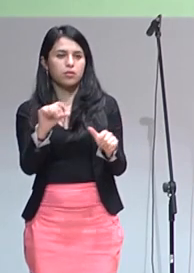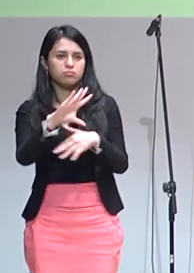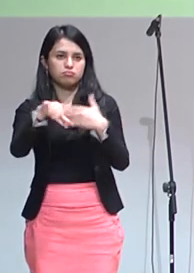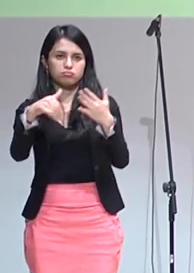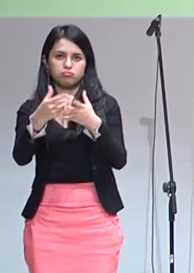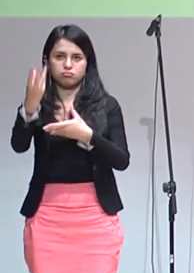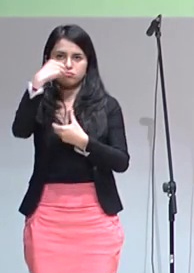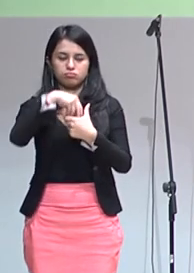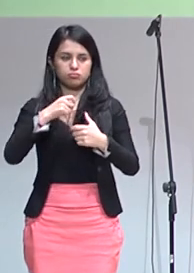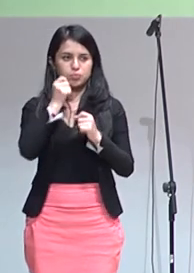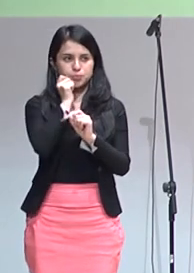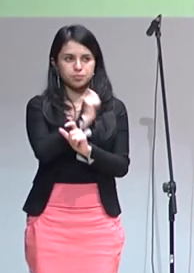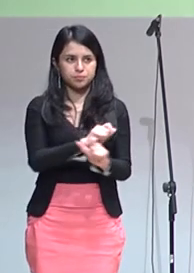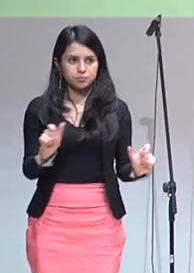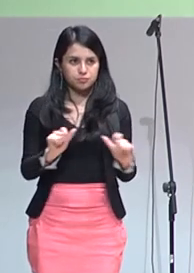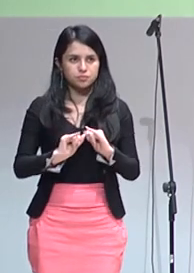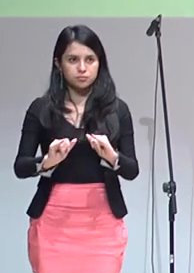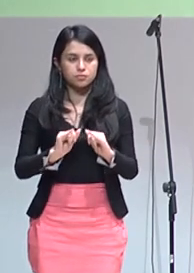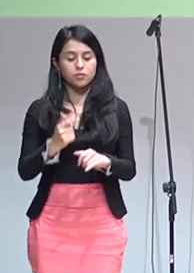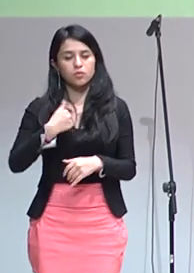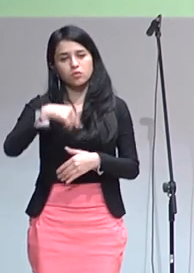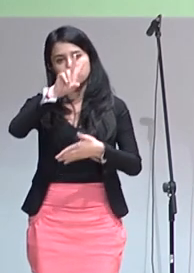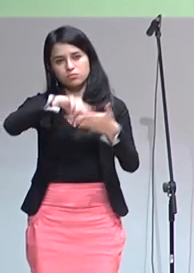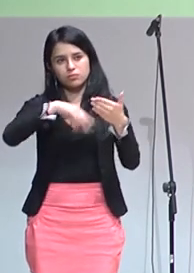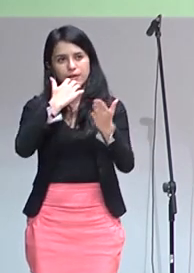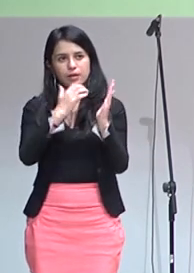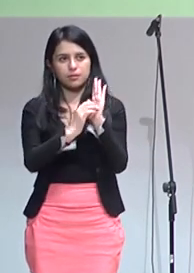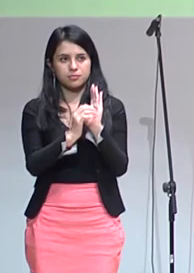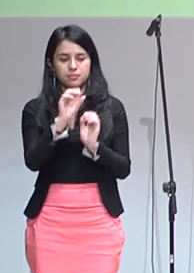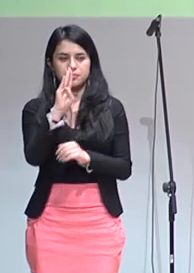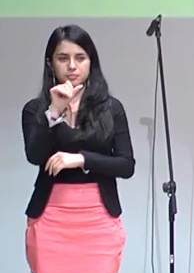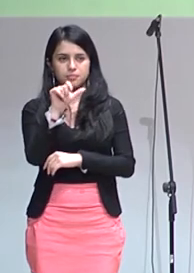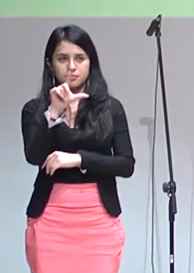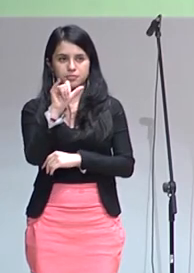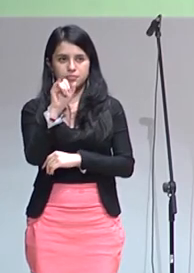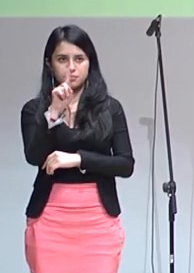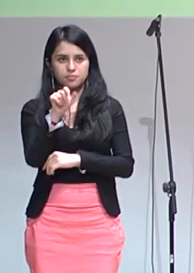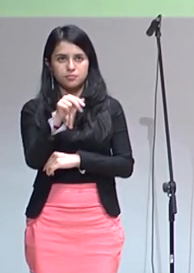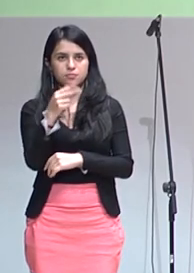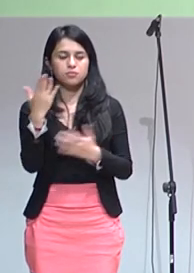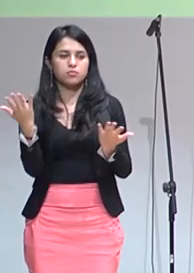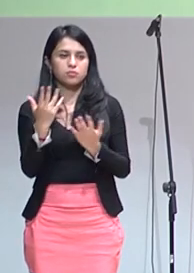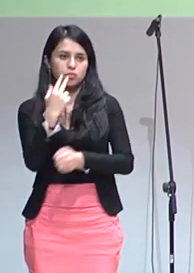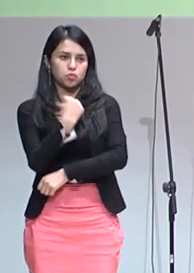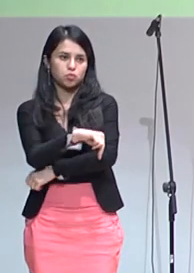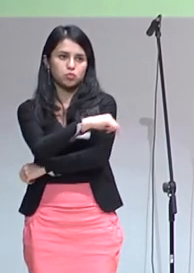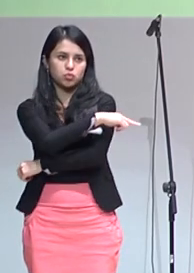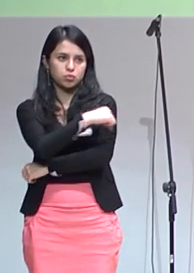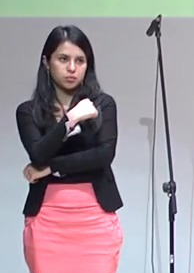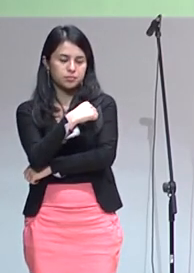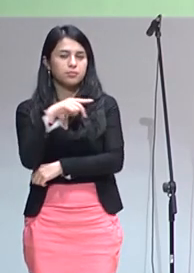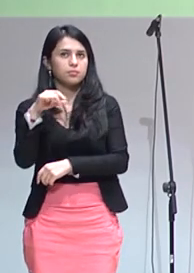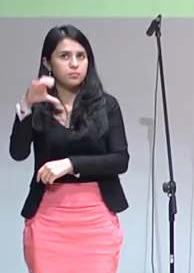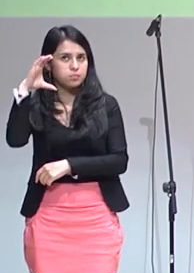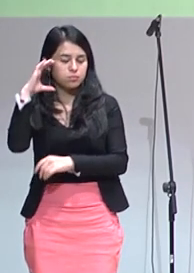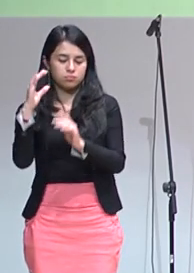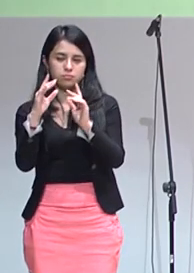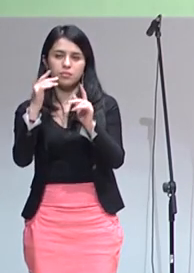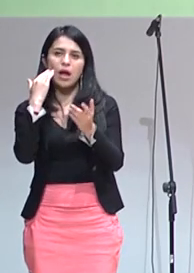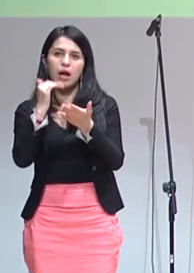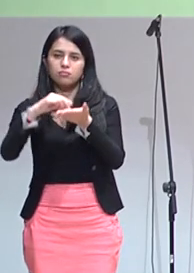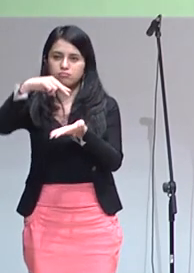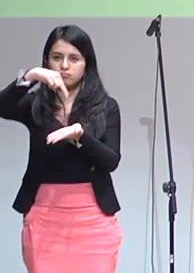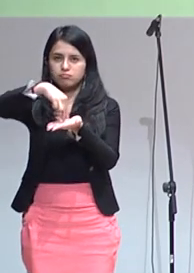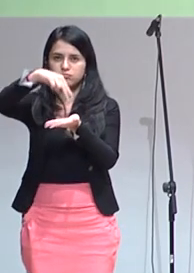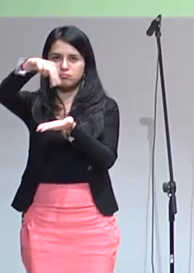nosotros los humanos. Yo leía un ejemplo de Valais, ¿no?, en Suiza, que dice que allá los monumentos son a la mujer, que